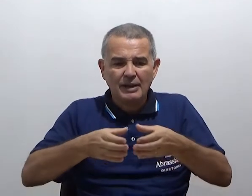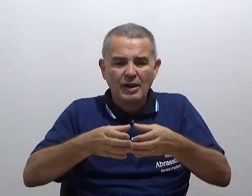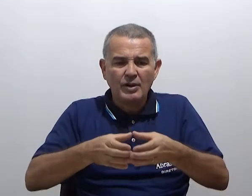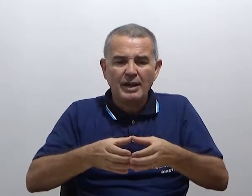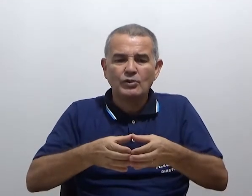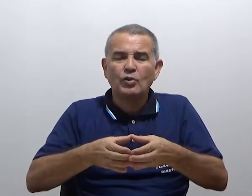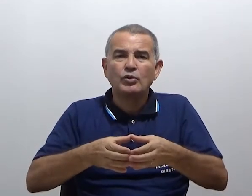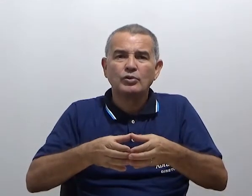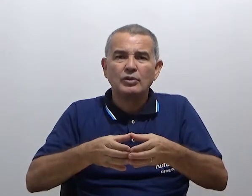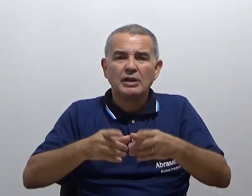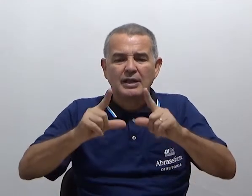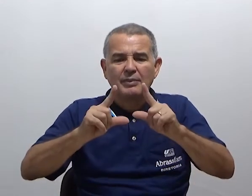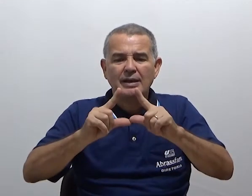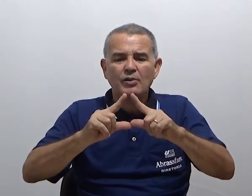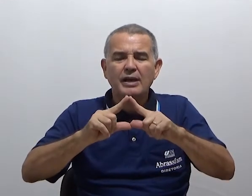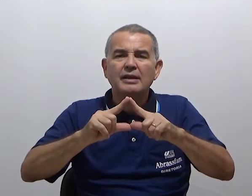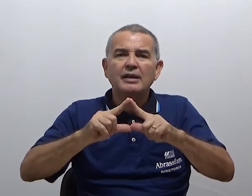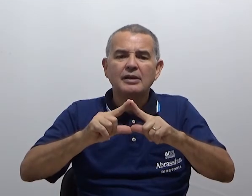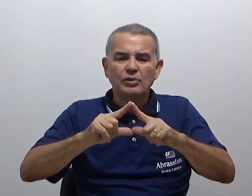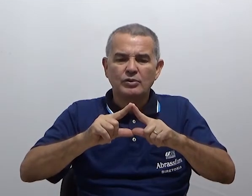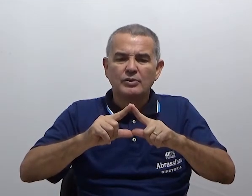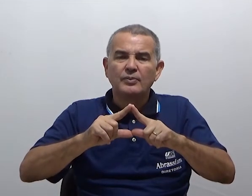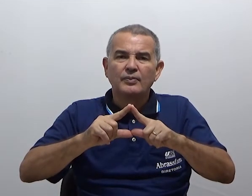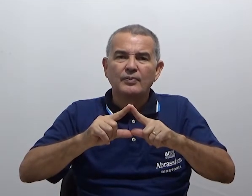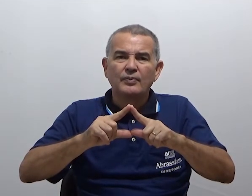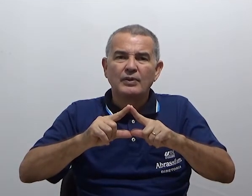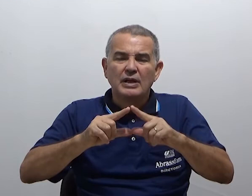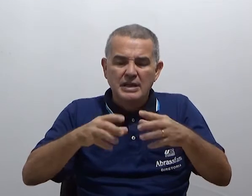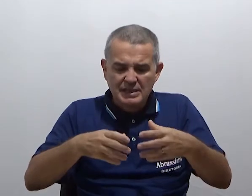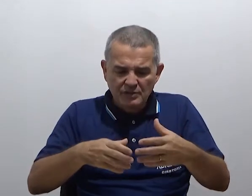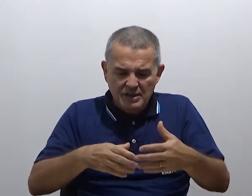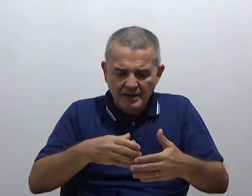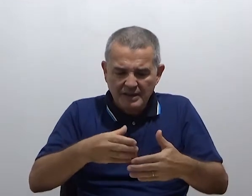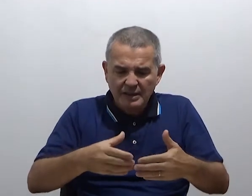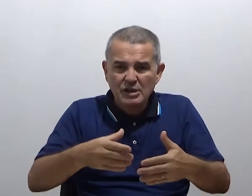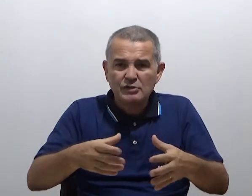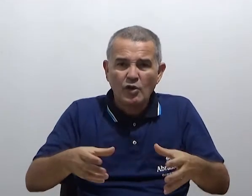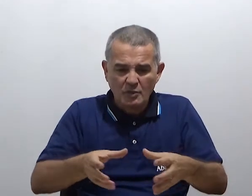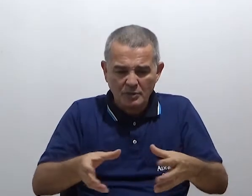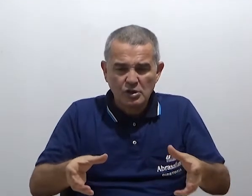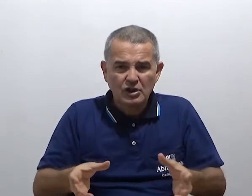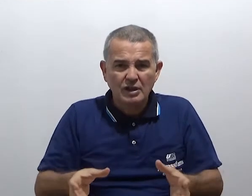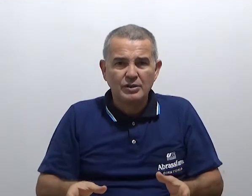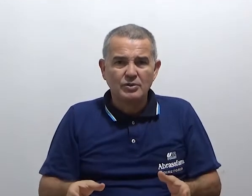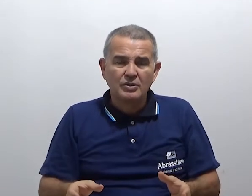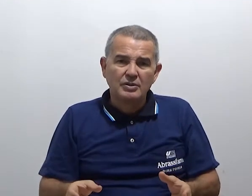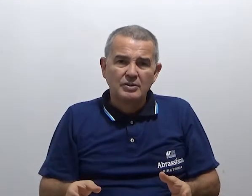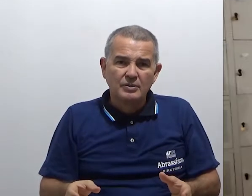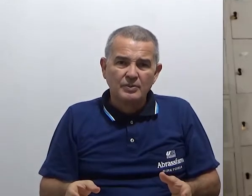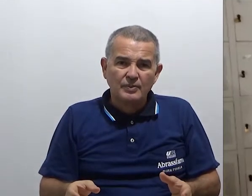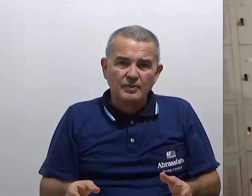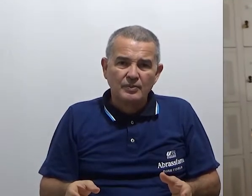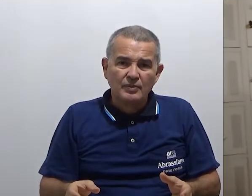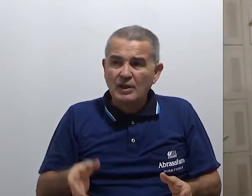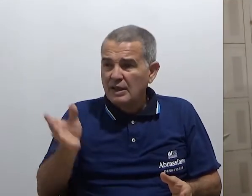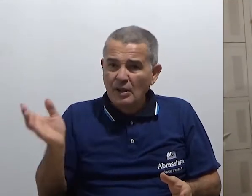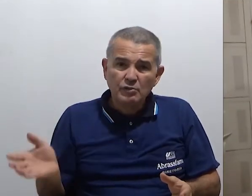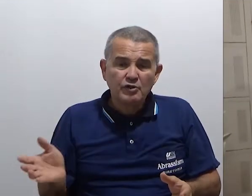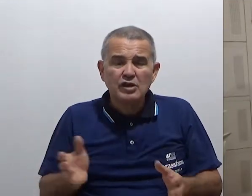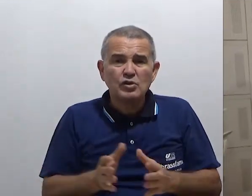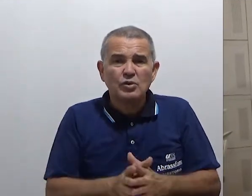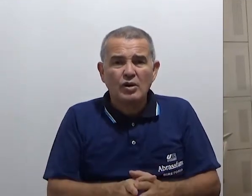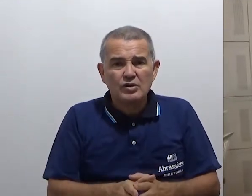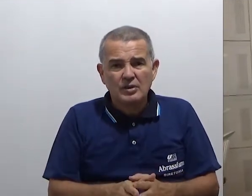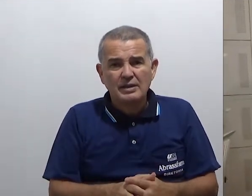quadrado, trabalhar o que é redondo, trabalhar o que é triângulo. E assim você vai dando as formas, mostrando. Tem até